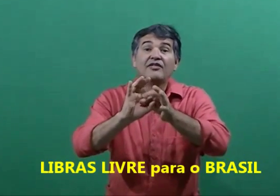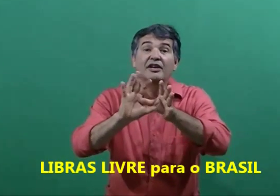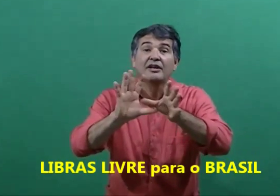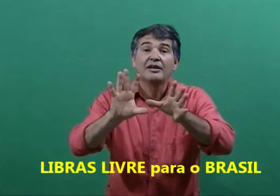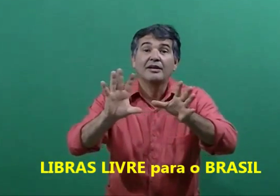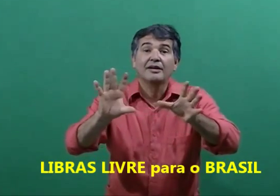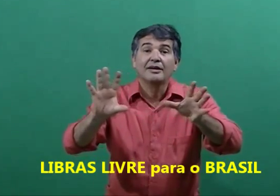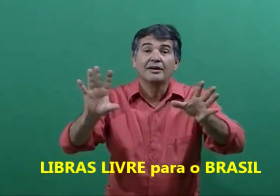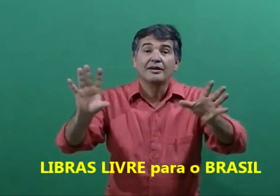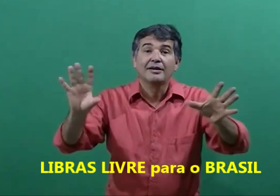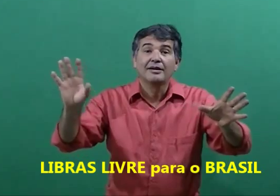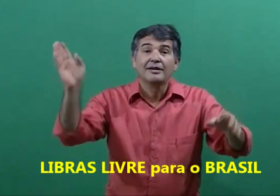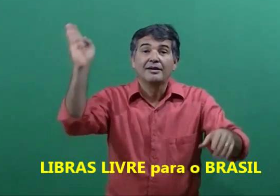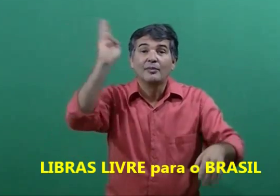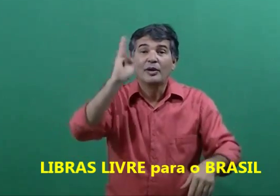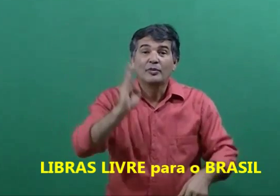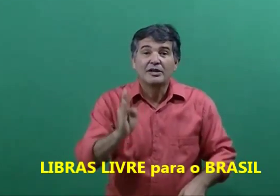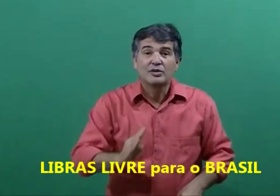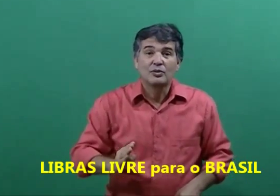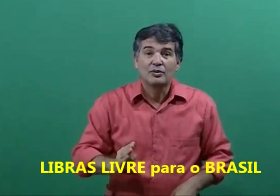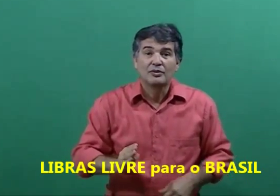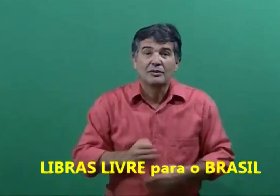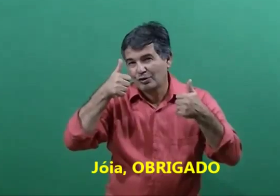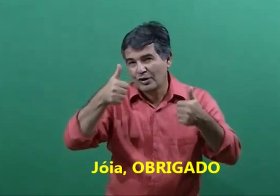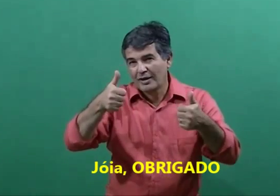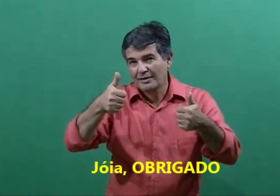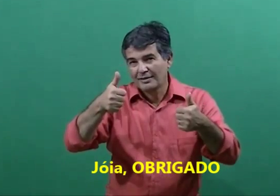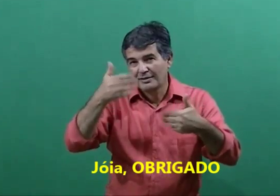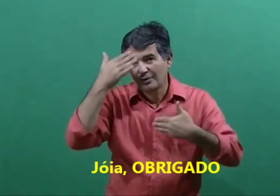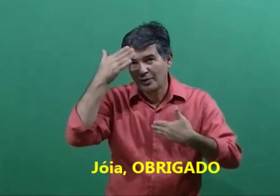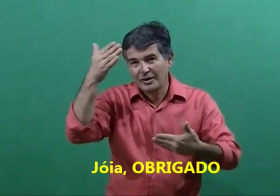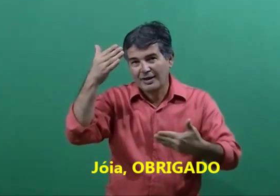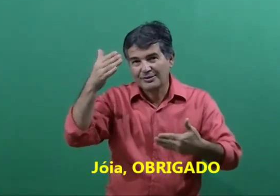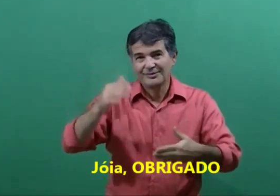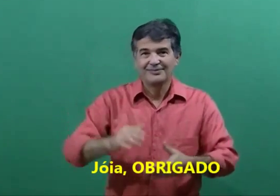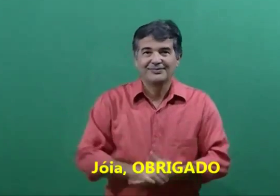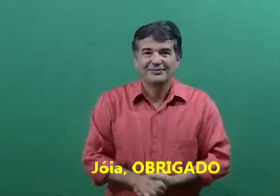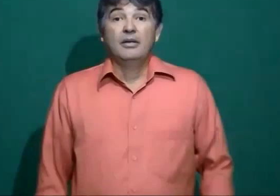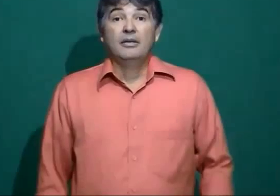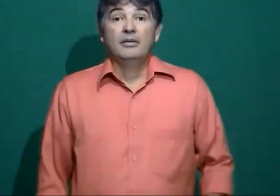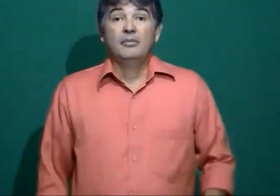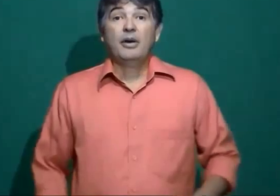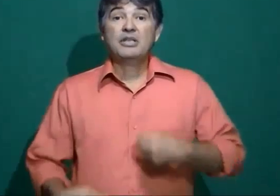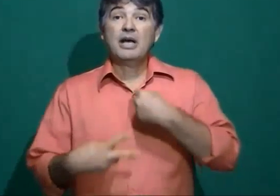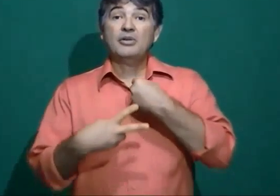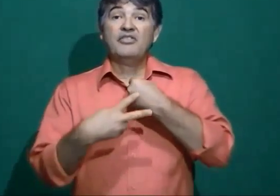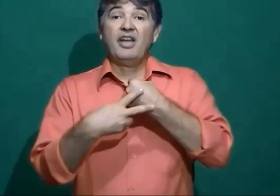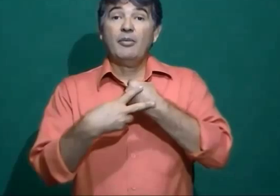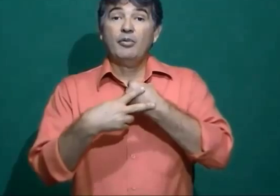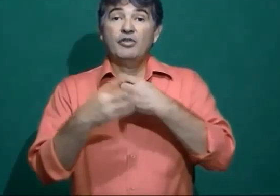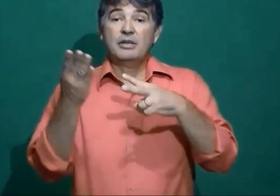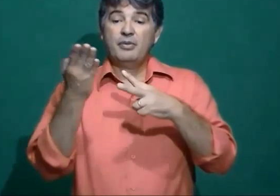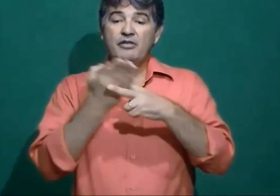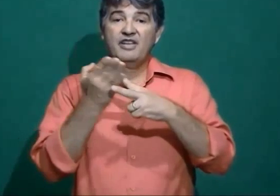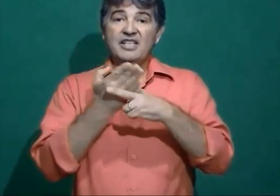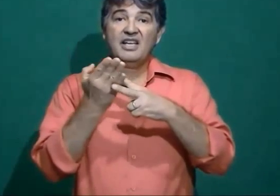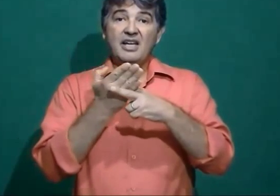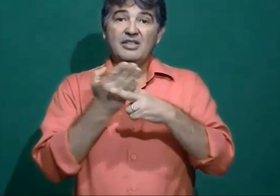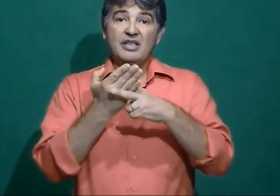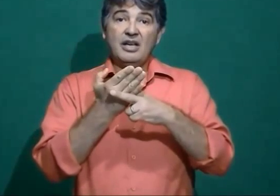livre para o Brasil. Joia? Obrigado. Para o sinal de verbo, você pode fazer este